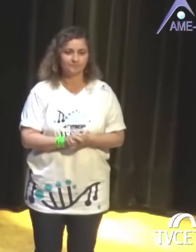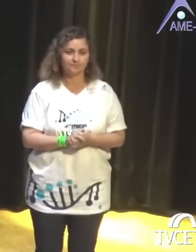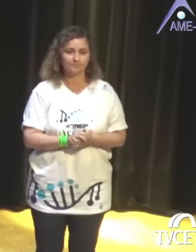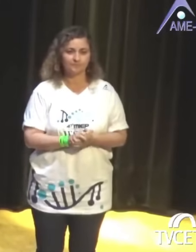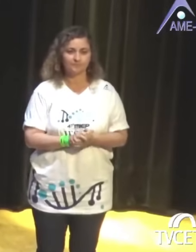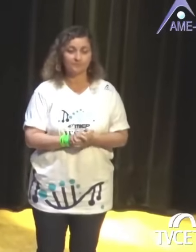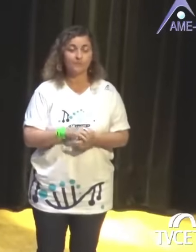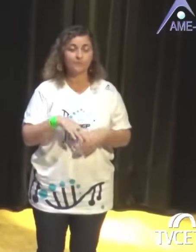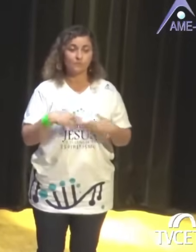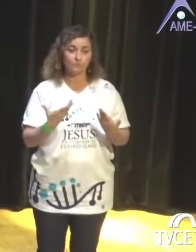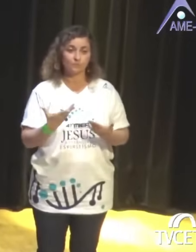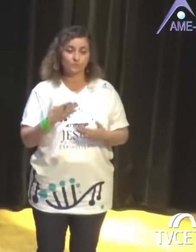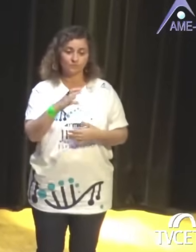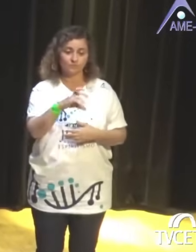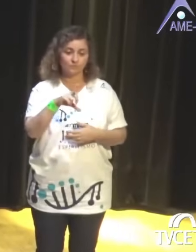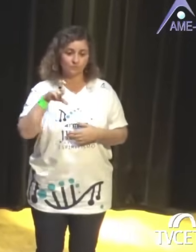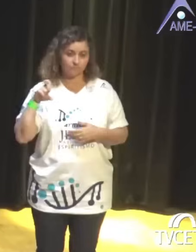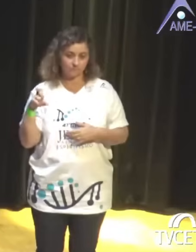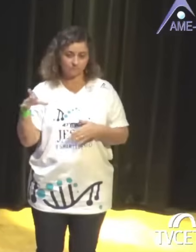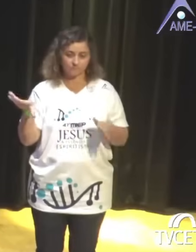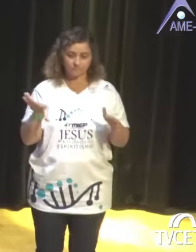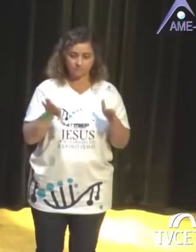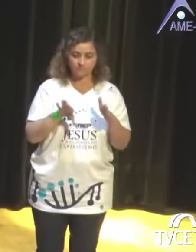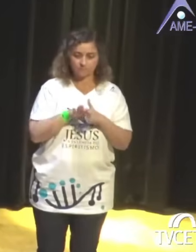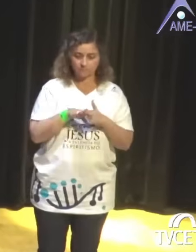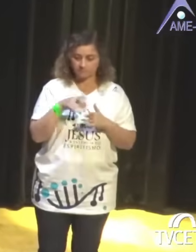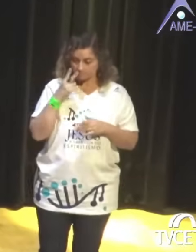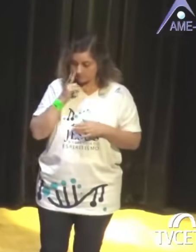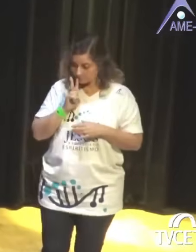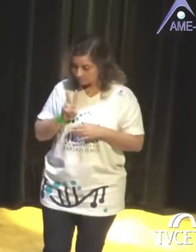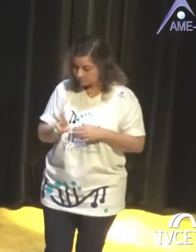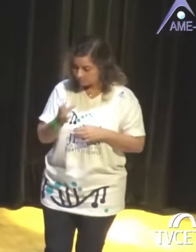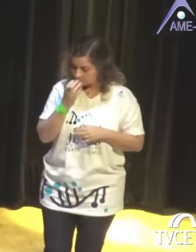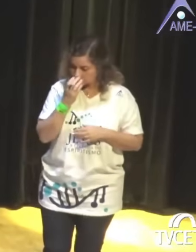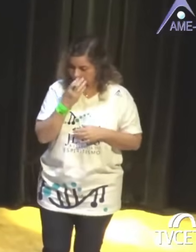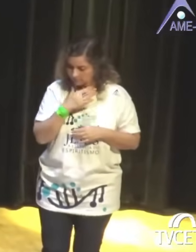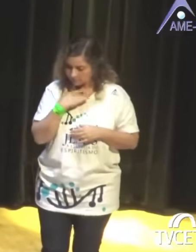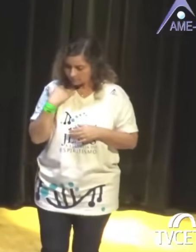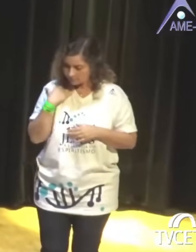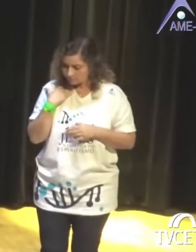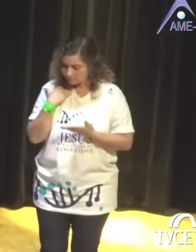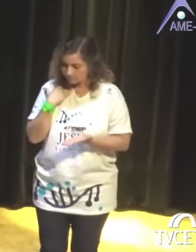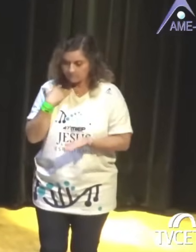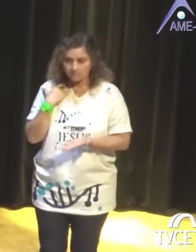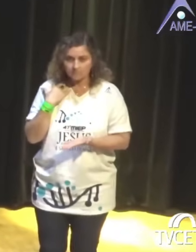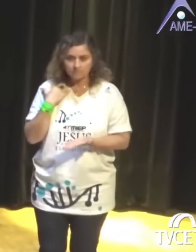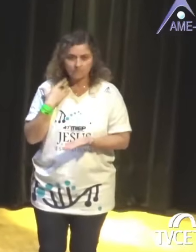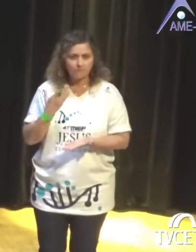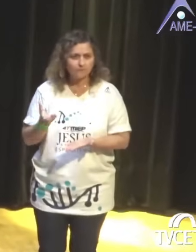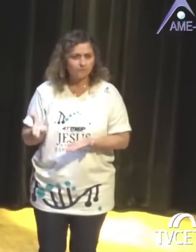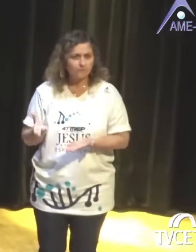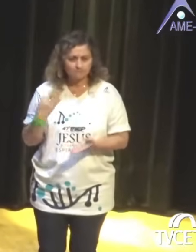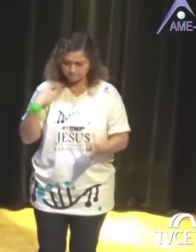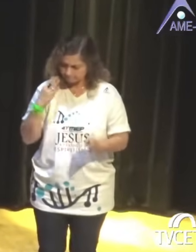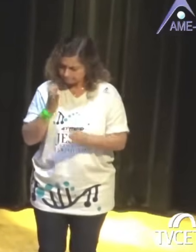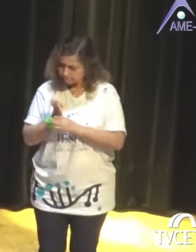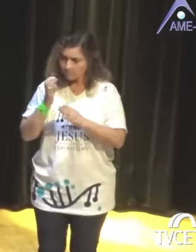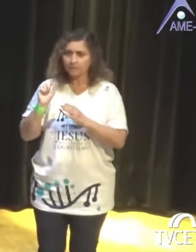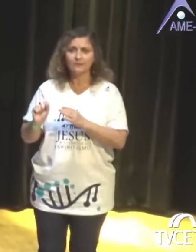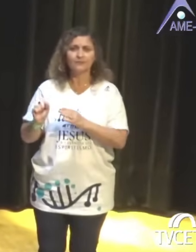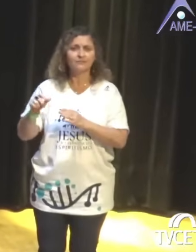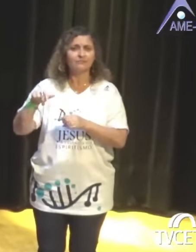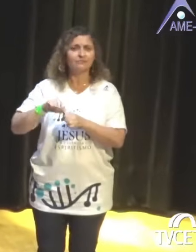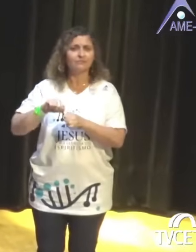o Chico chegou cachorro morto Descobriu que era a